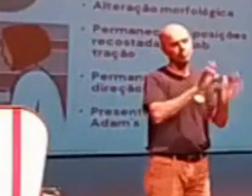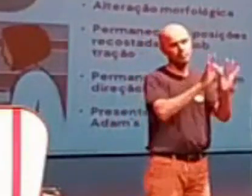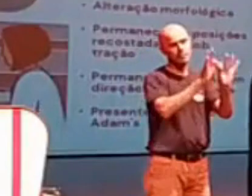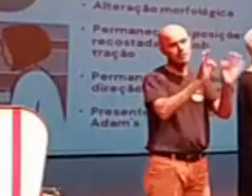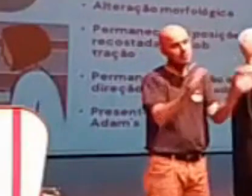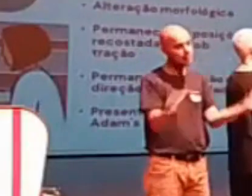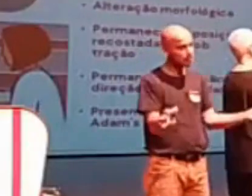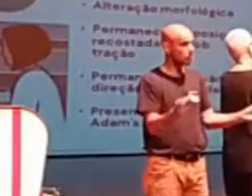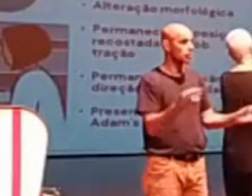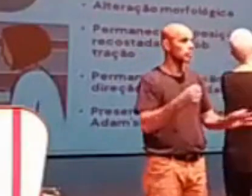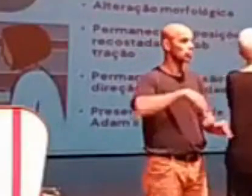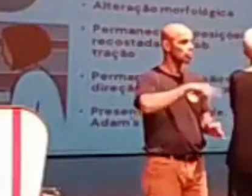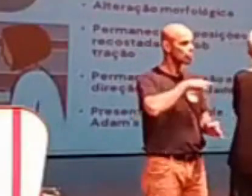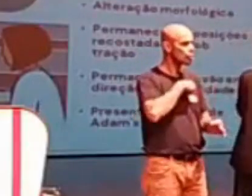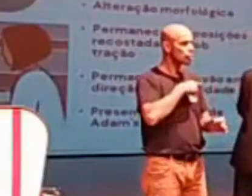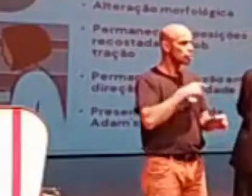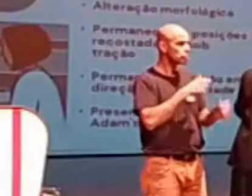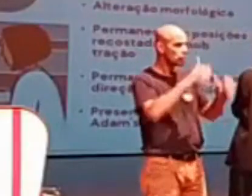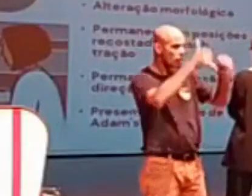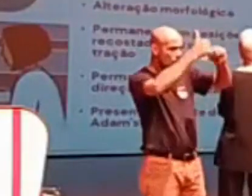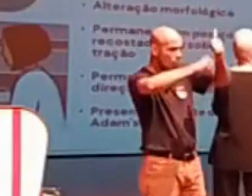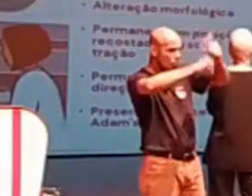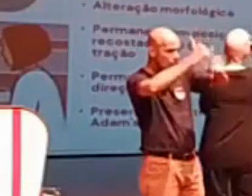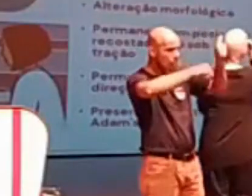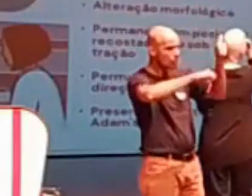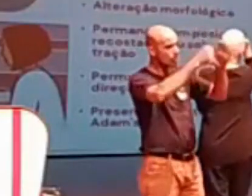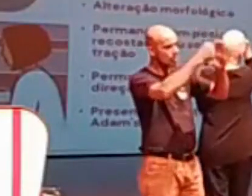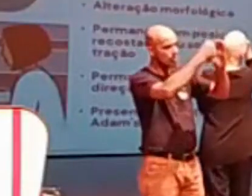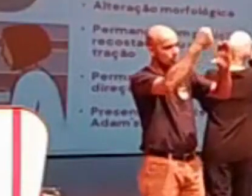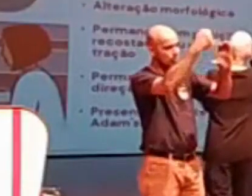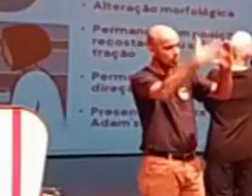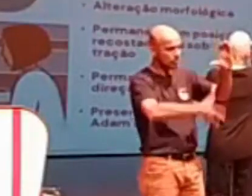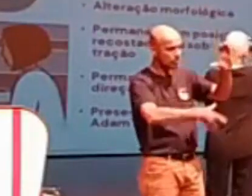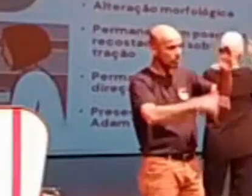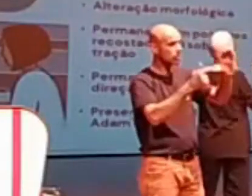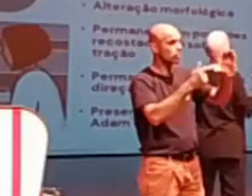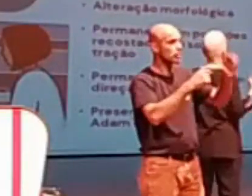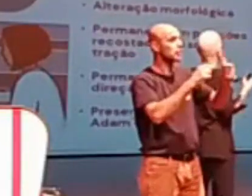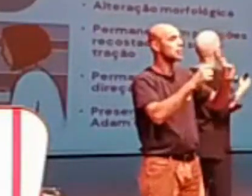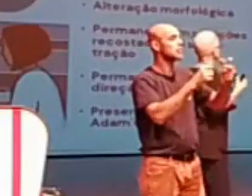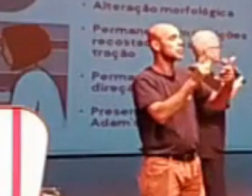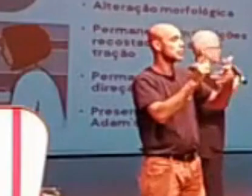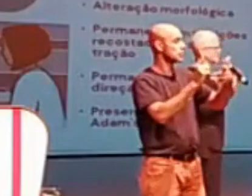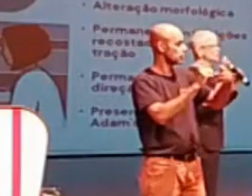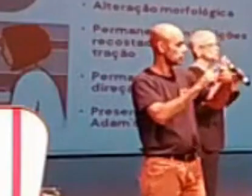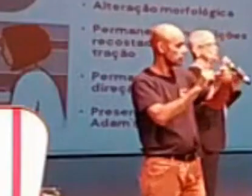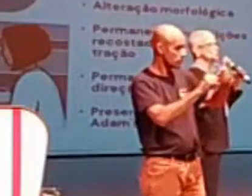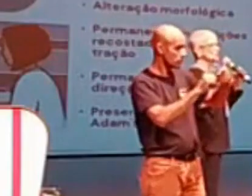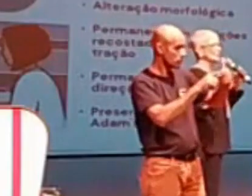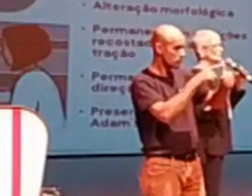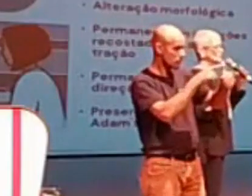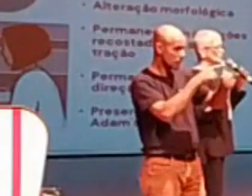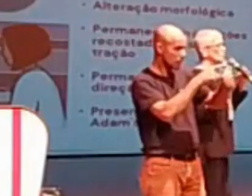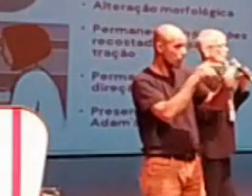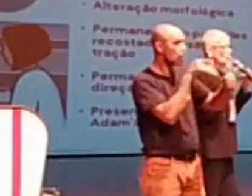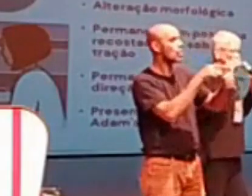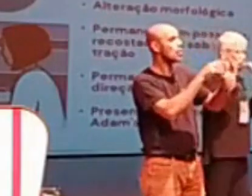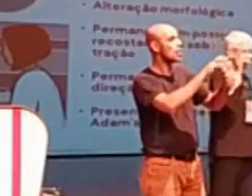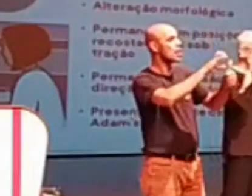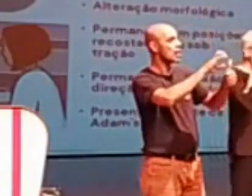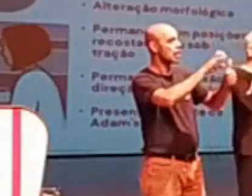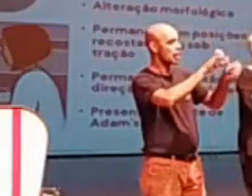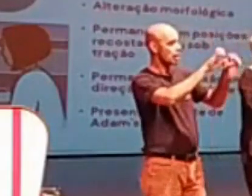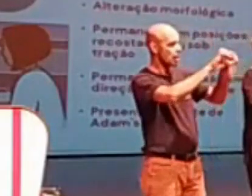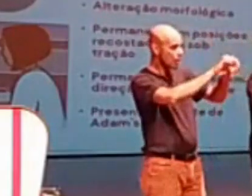simples. A gente tem algumas características dela. Se eu tenho uma escoliose estrutural, eu